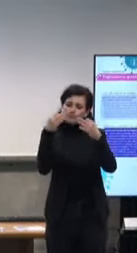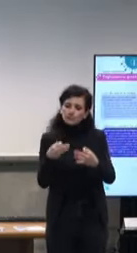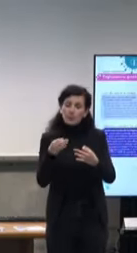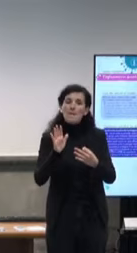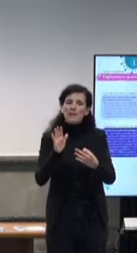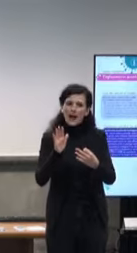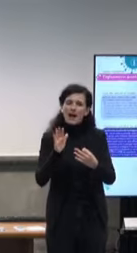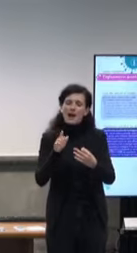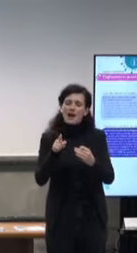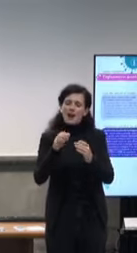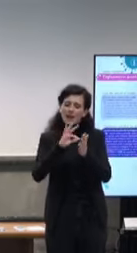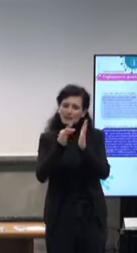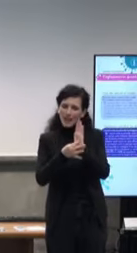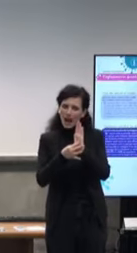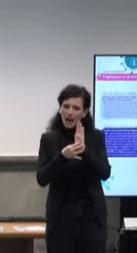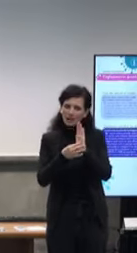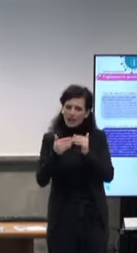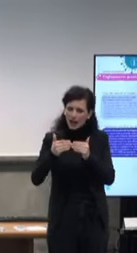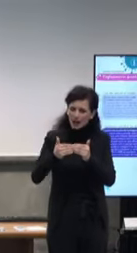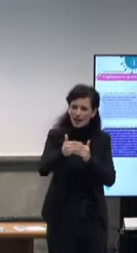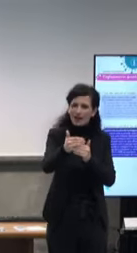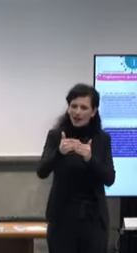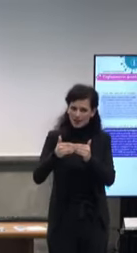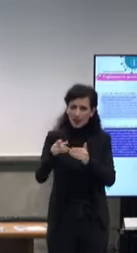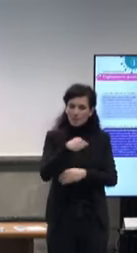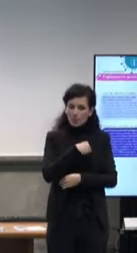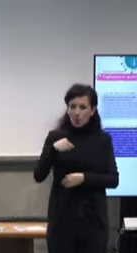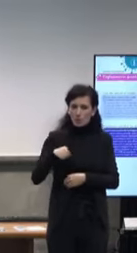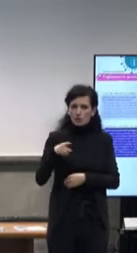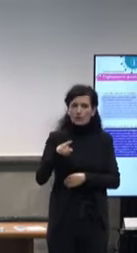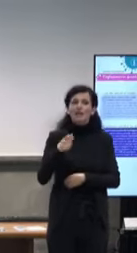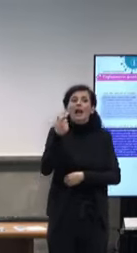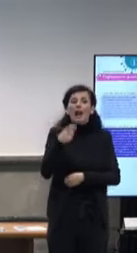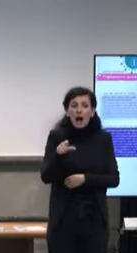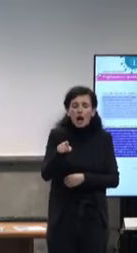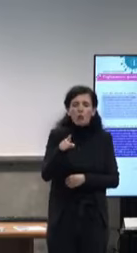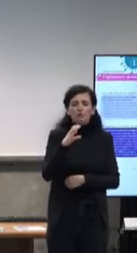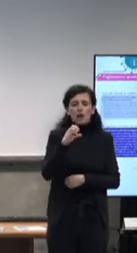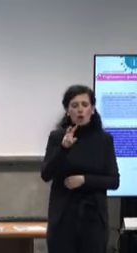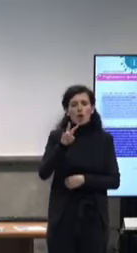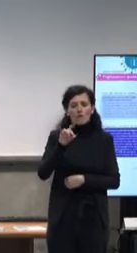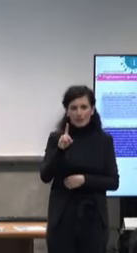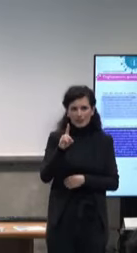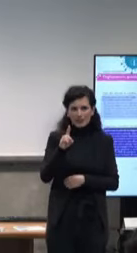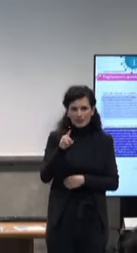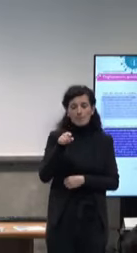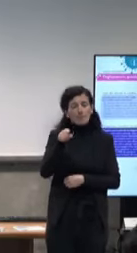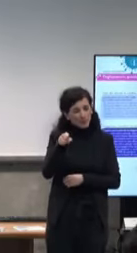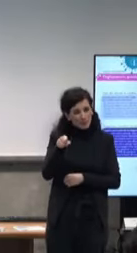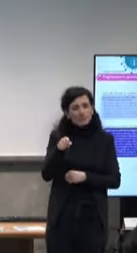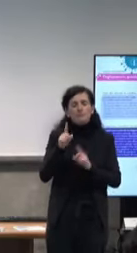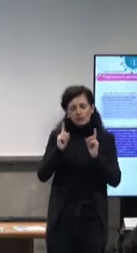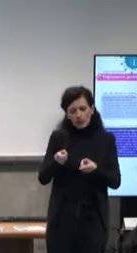possano essere state polmonite causate da kobe non testate con tampone quindi quello è un approfondimento su cui stiamo